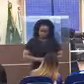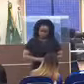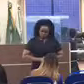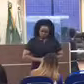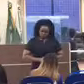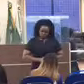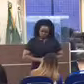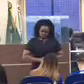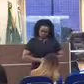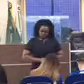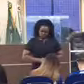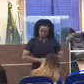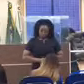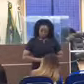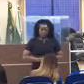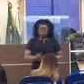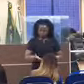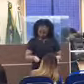sessão e analisar